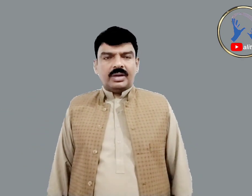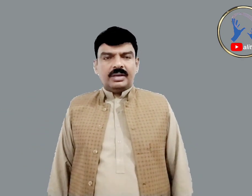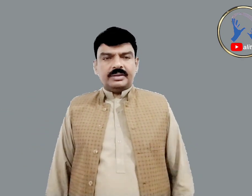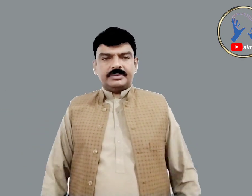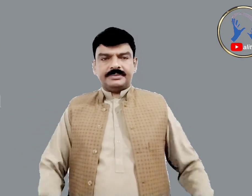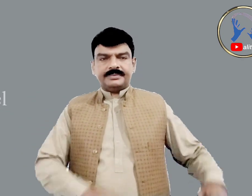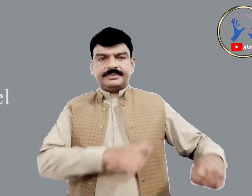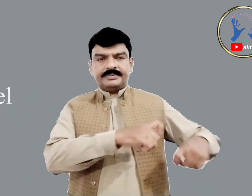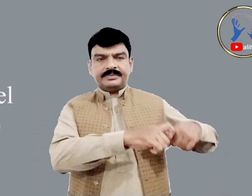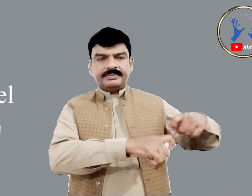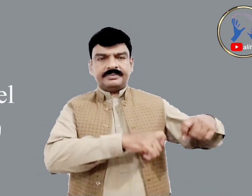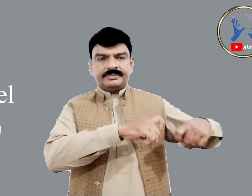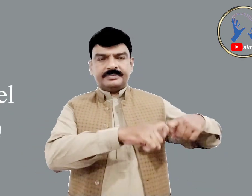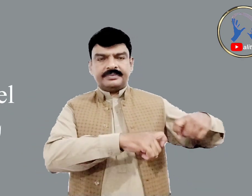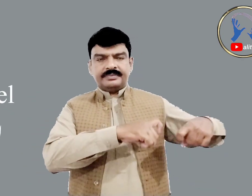क्वर्ल्ड